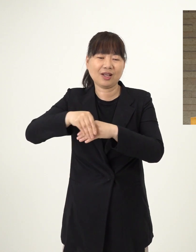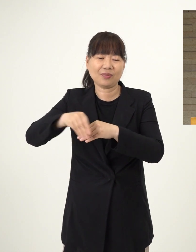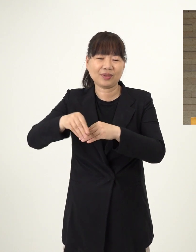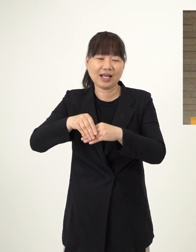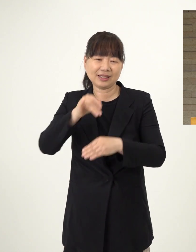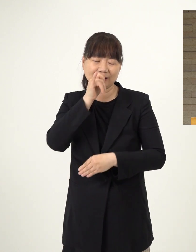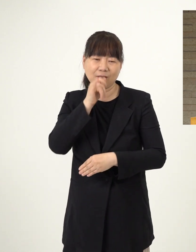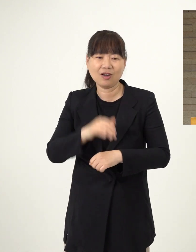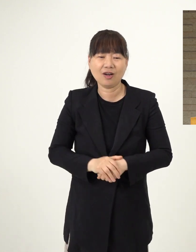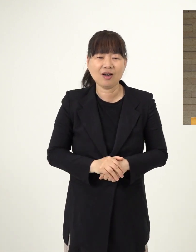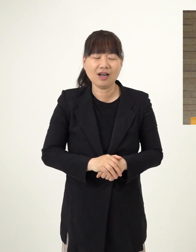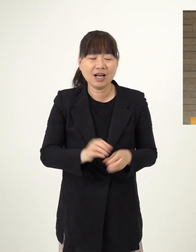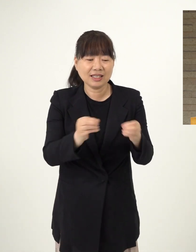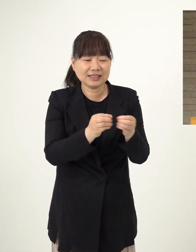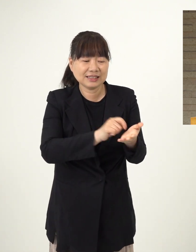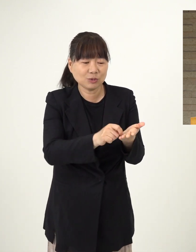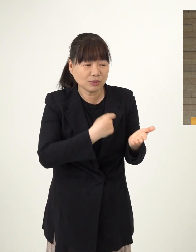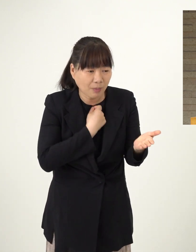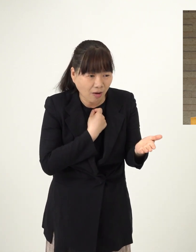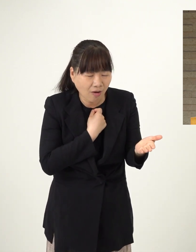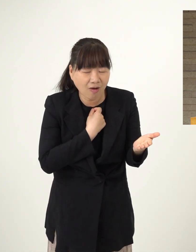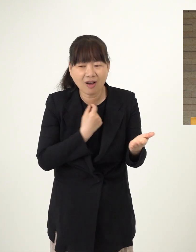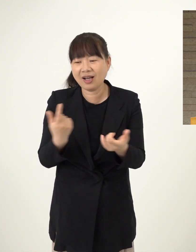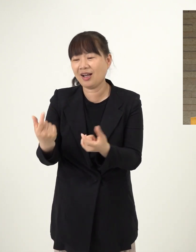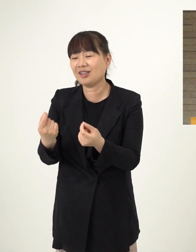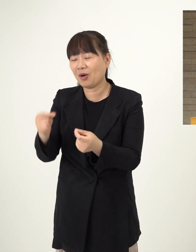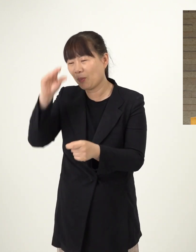시를 좀 쓰려면 이 정도는 쓰세요.